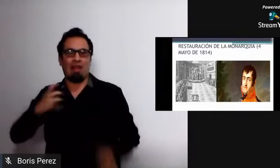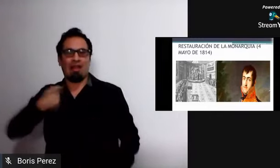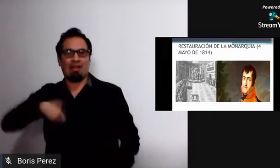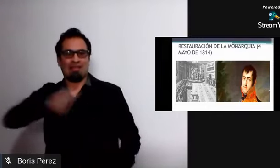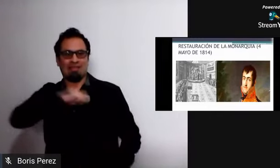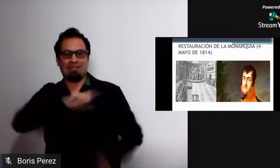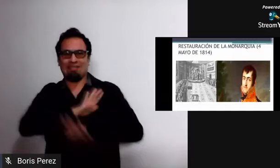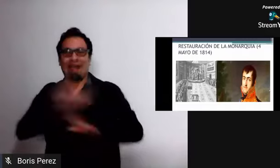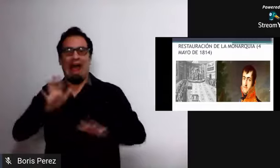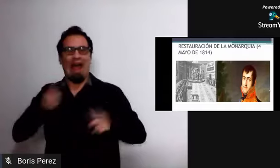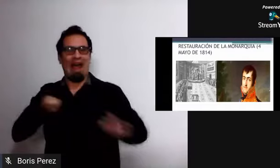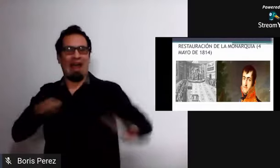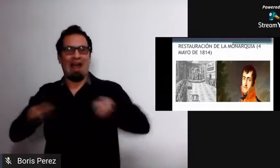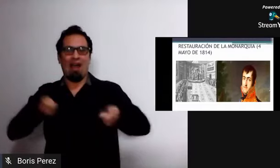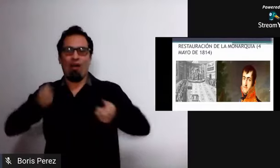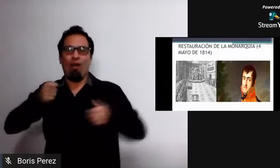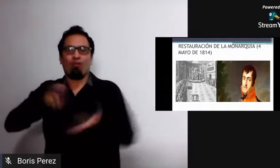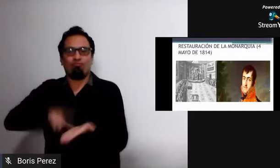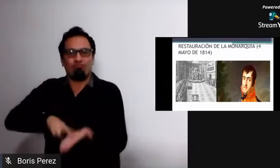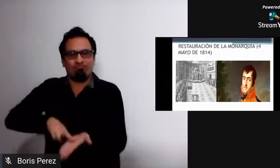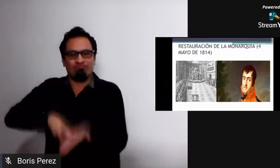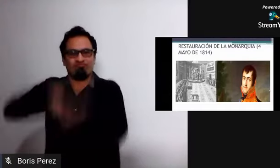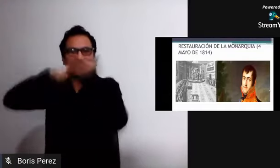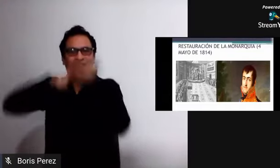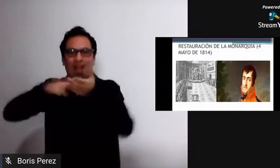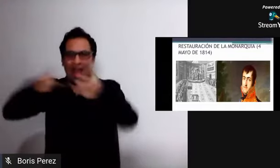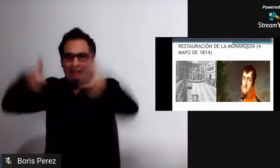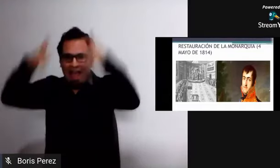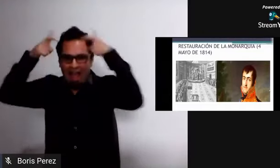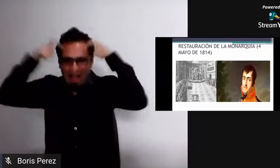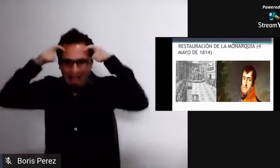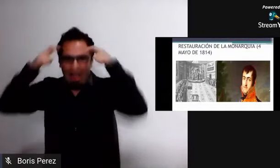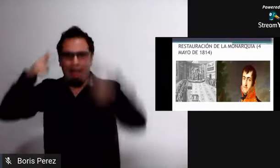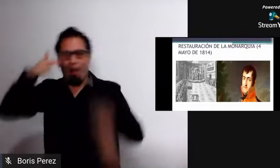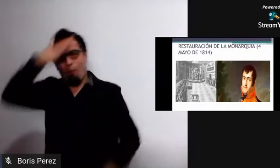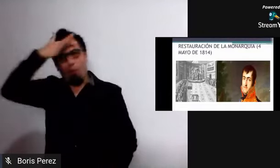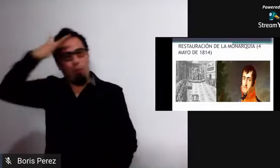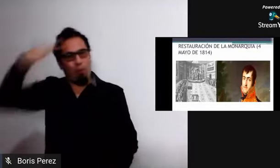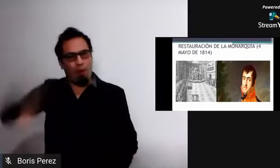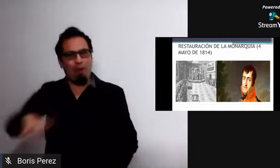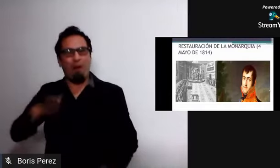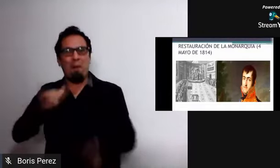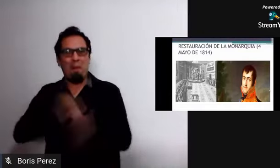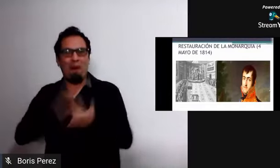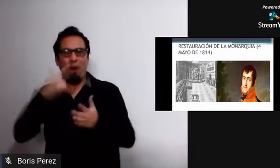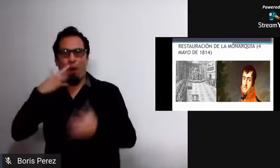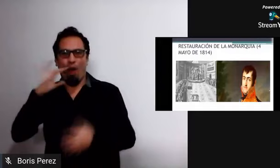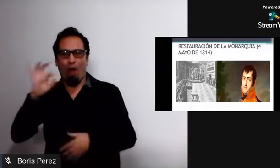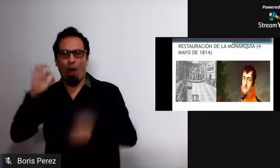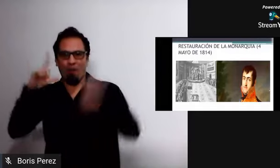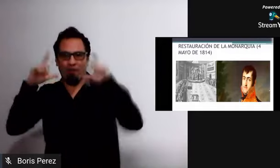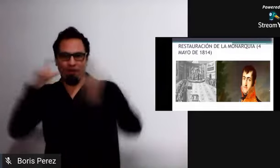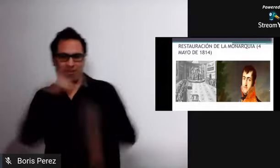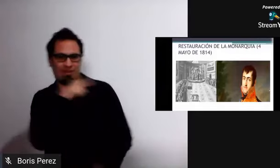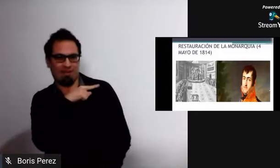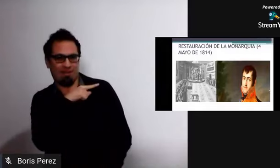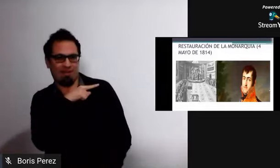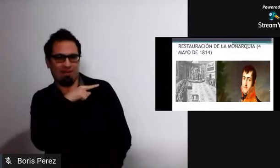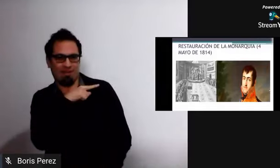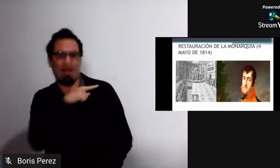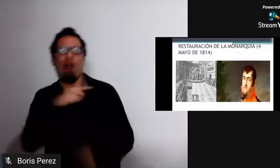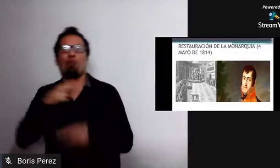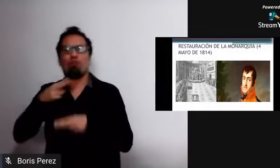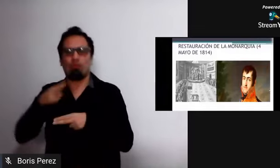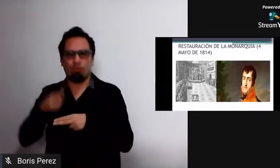digamos que se restaura la monarquía en España y vuelven a recuperar fuerza la corona